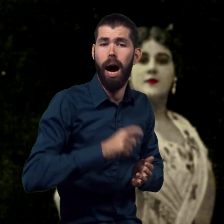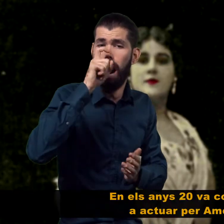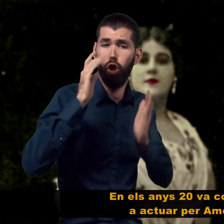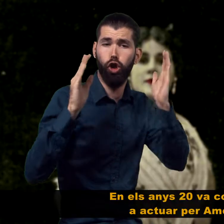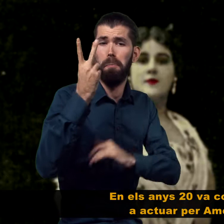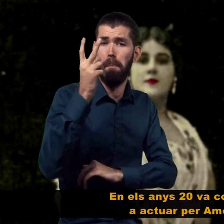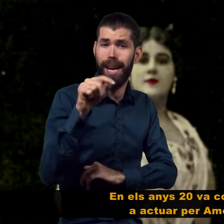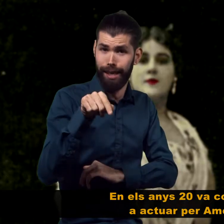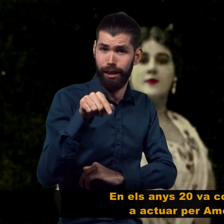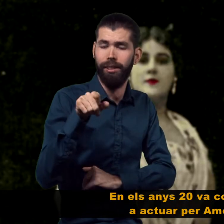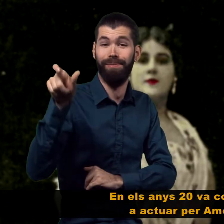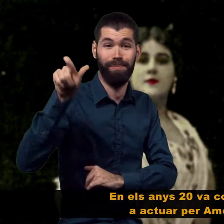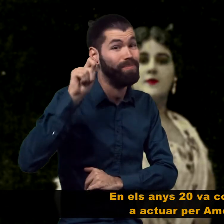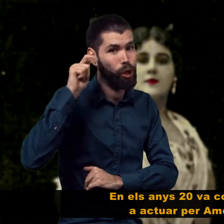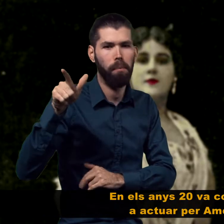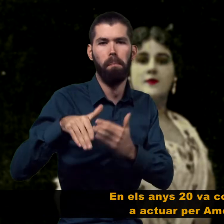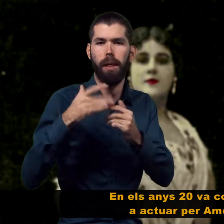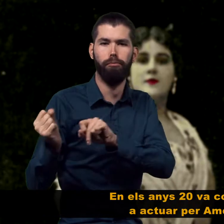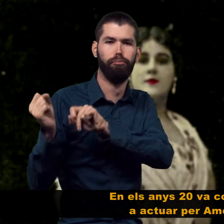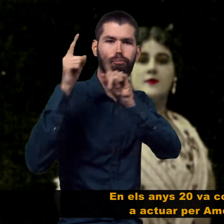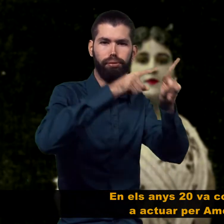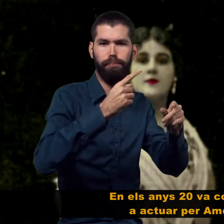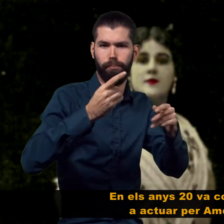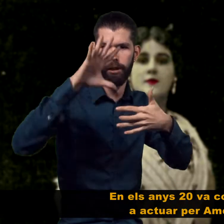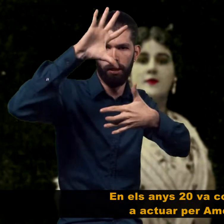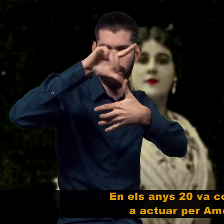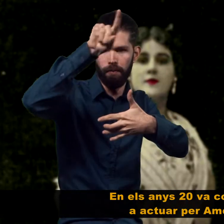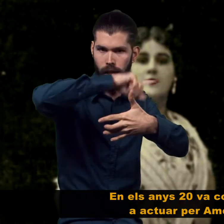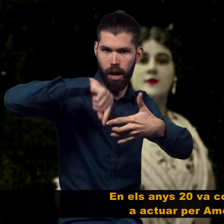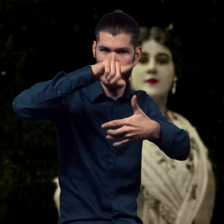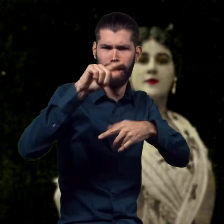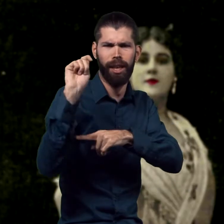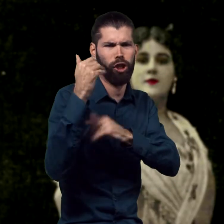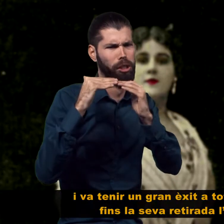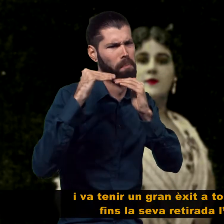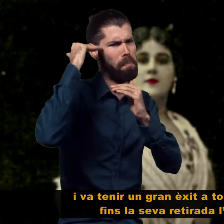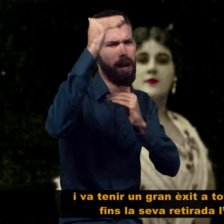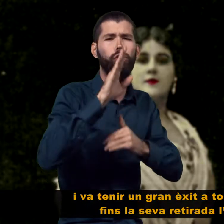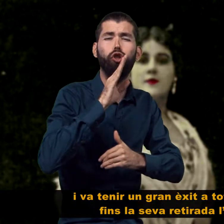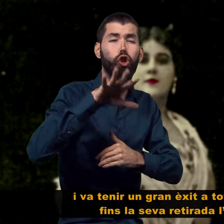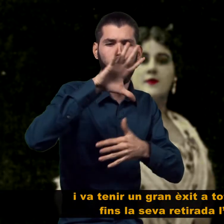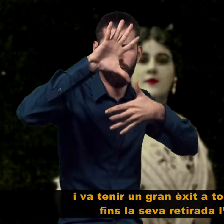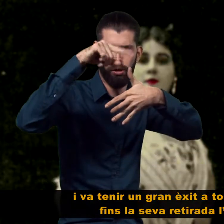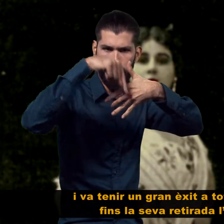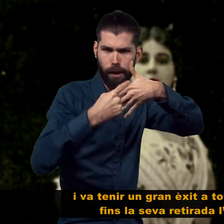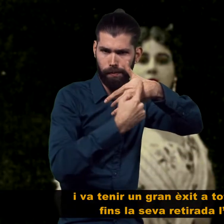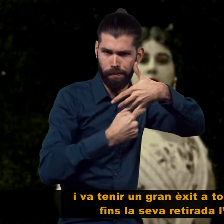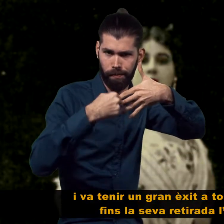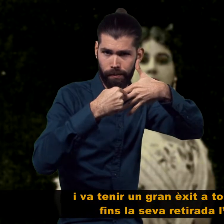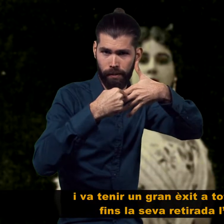En els anys 20 va començar a actuar per Amèrica i va tenir un gran èxit a tota Sud-amèrica fins la seva retirada l'any